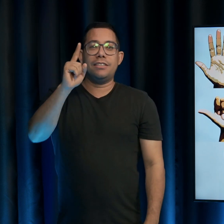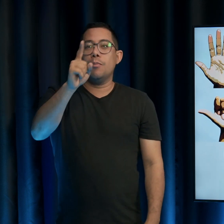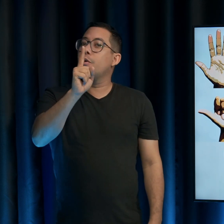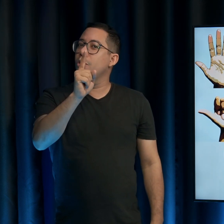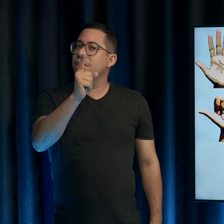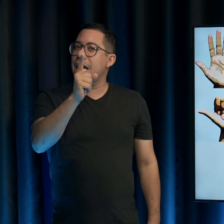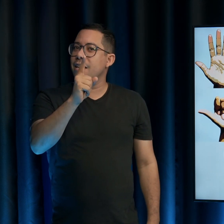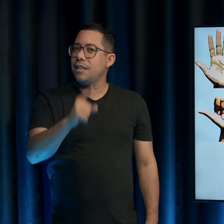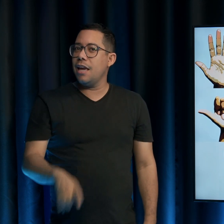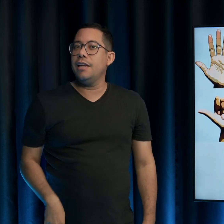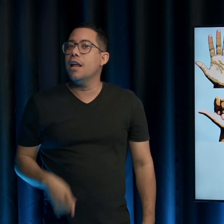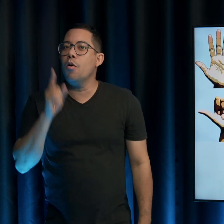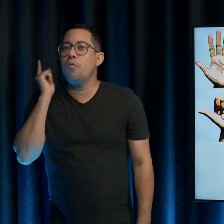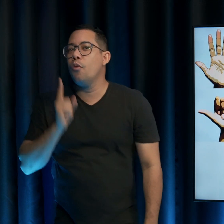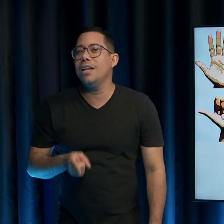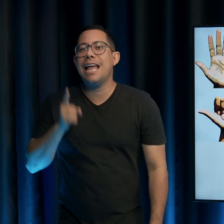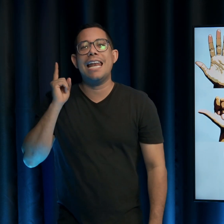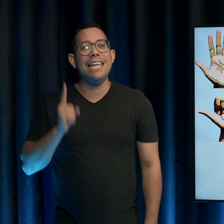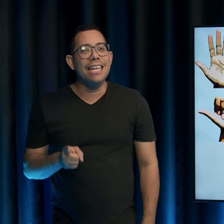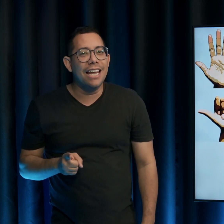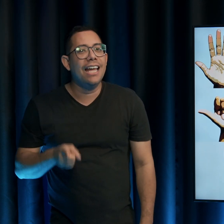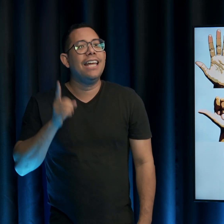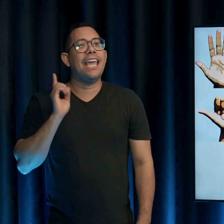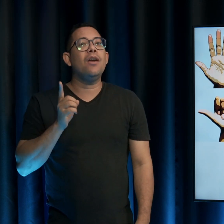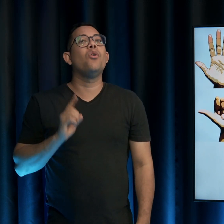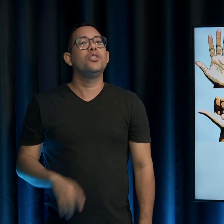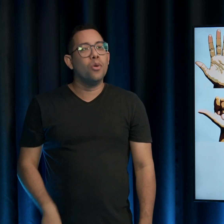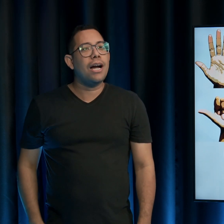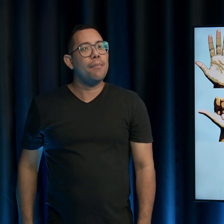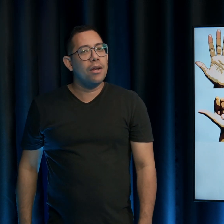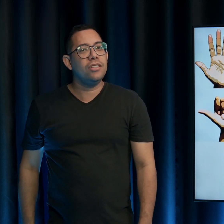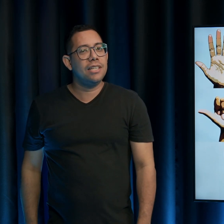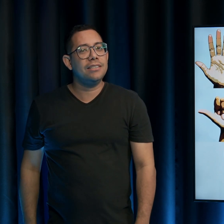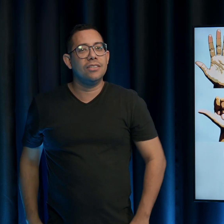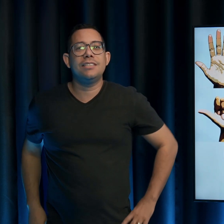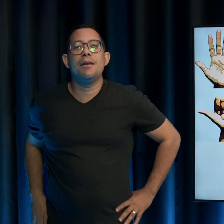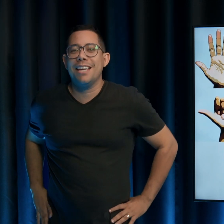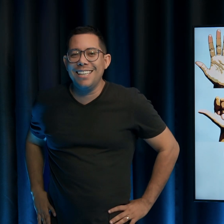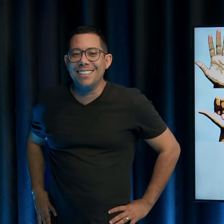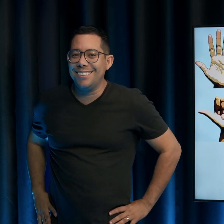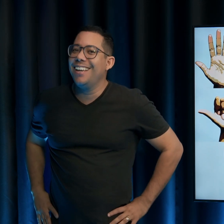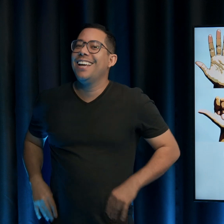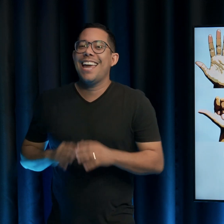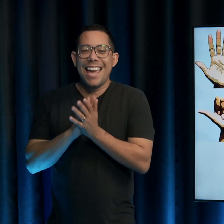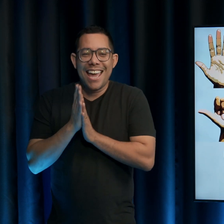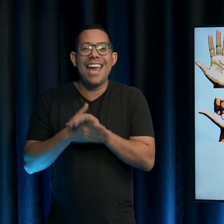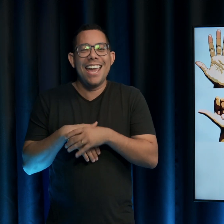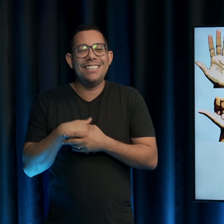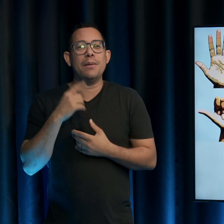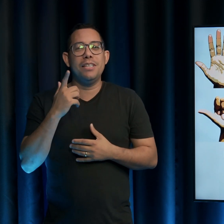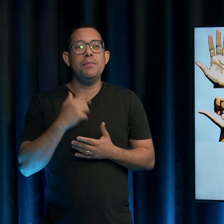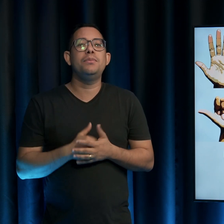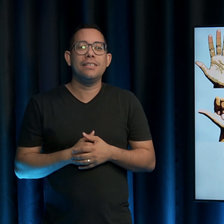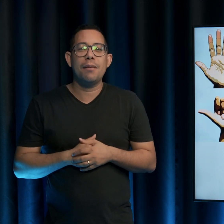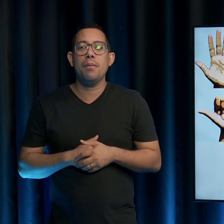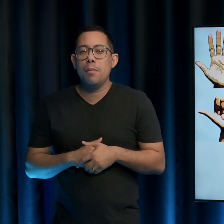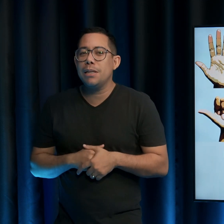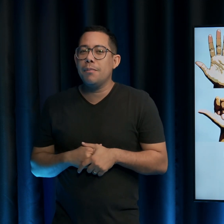uma curiosidade aqui, hein? Não foi Dalila quem cortou o cabelo de Sansão. Você sabia disso? Intérprete de Libras precisa saber a Bíblia também,